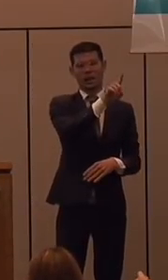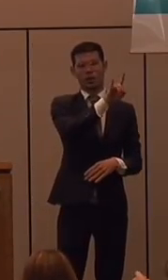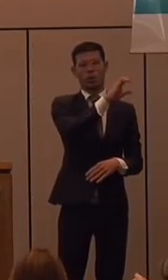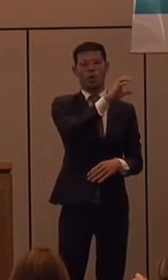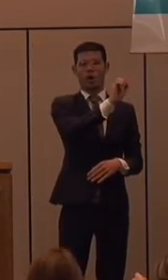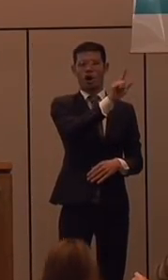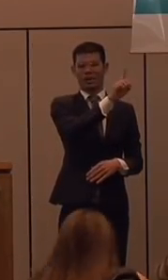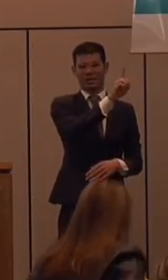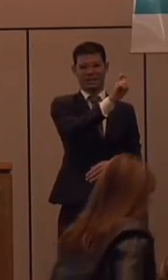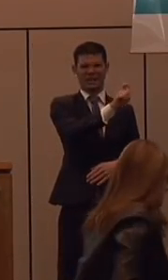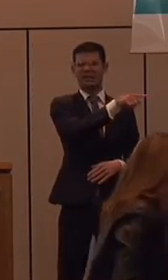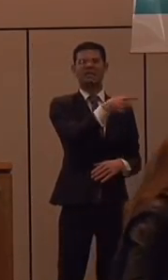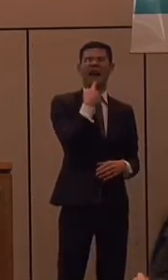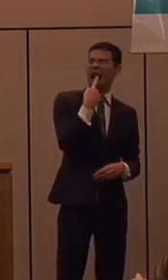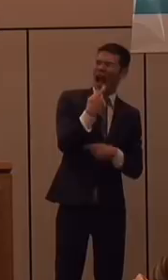félix